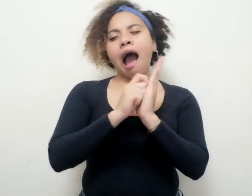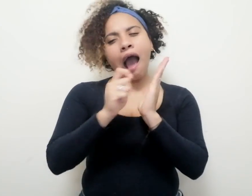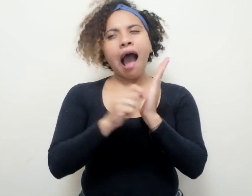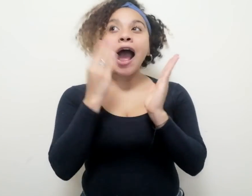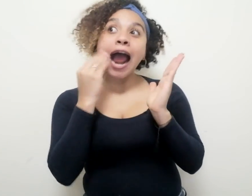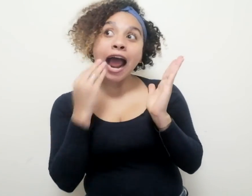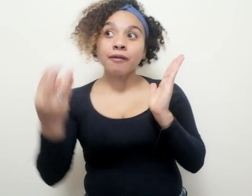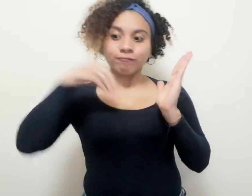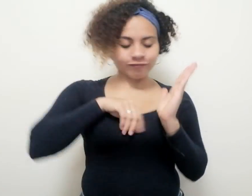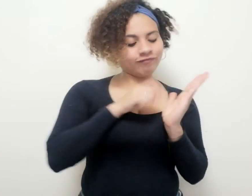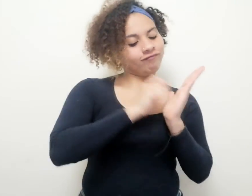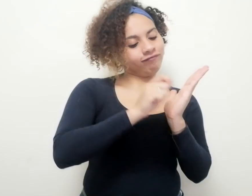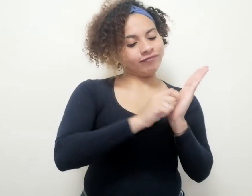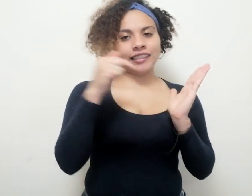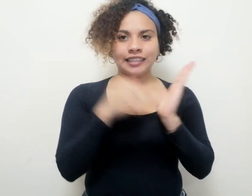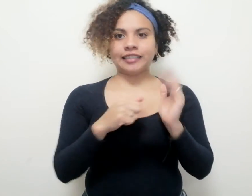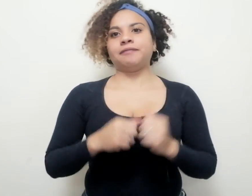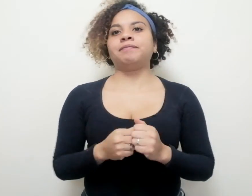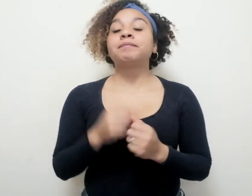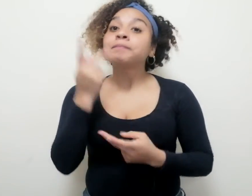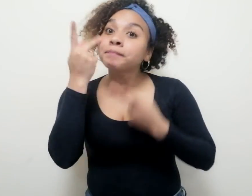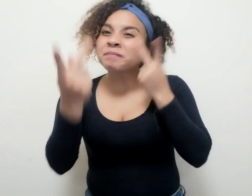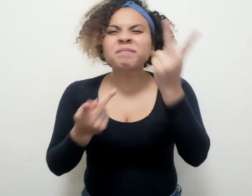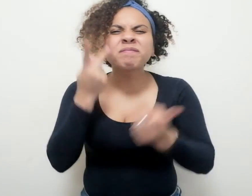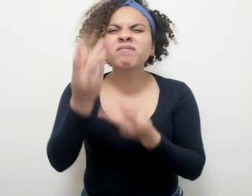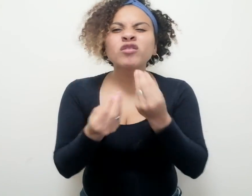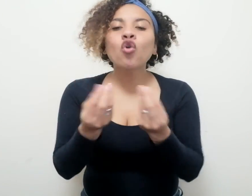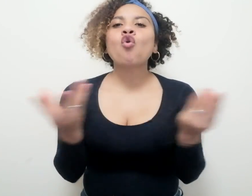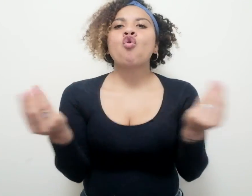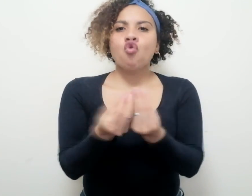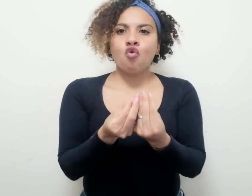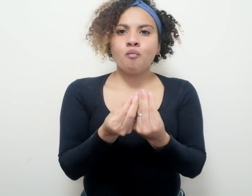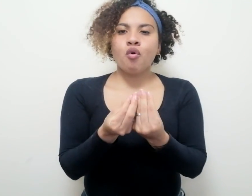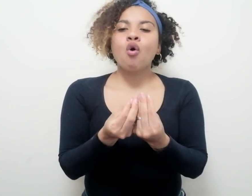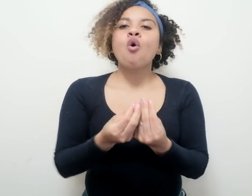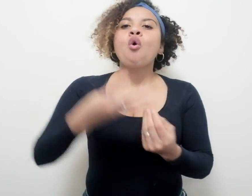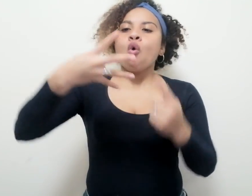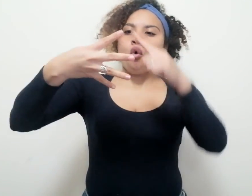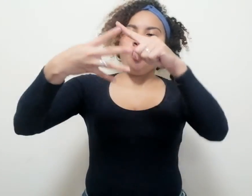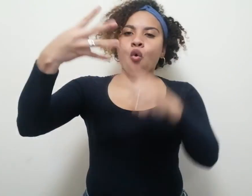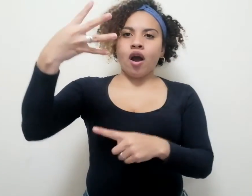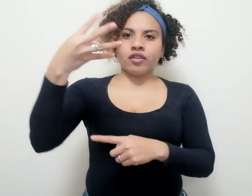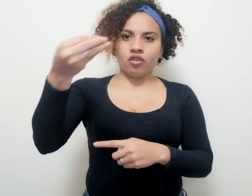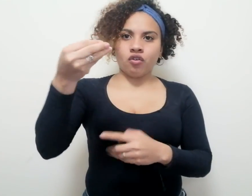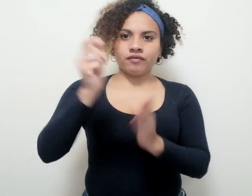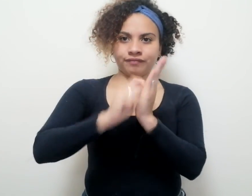ella. Las visitas se hicieron en grupos de 4 escritores, con un